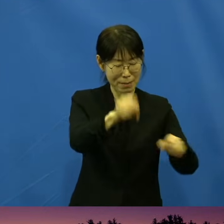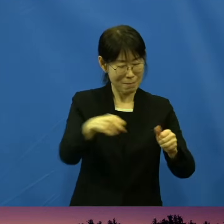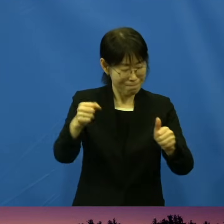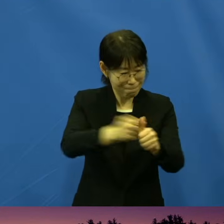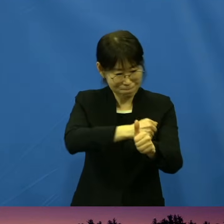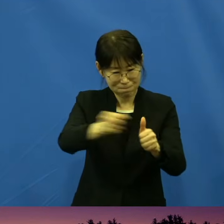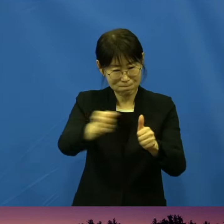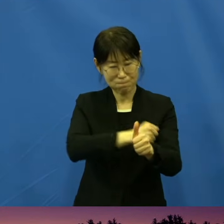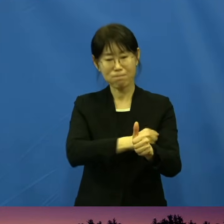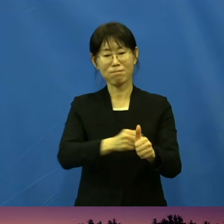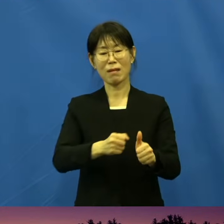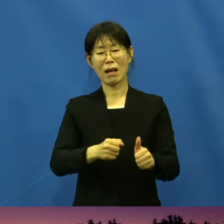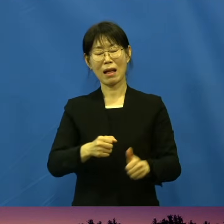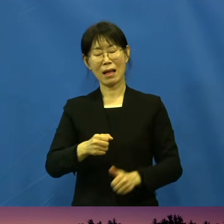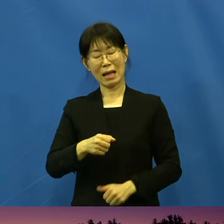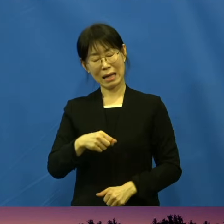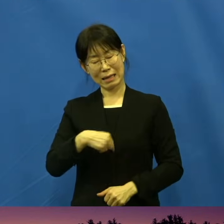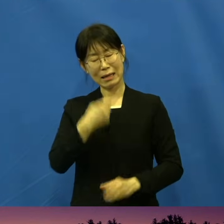폭력하고.